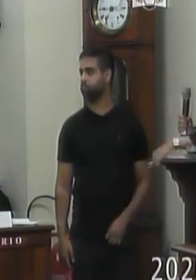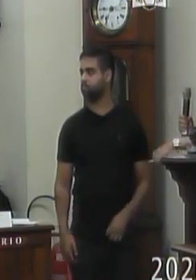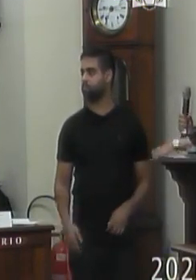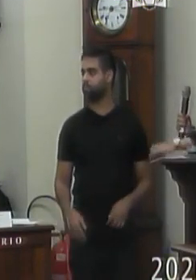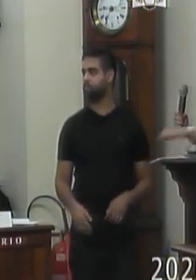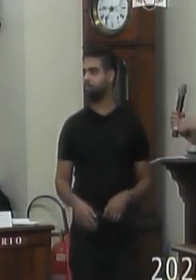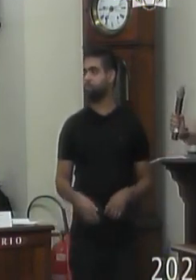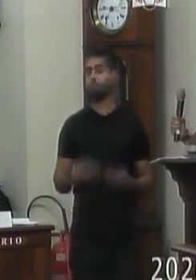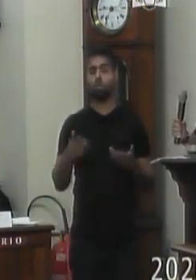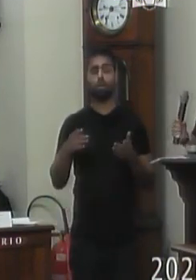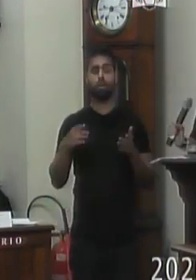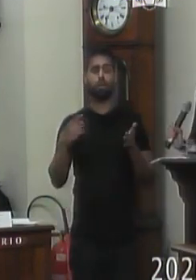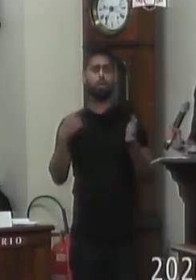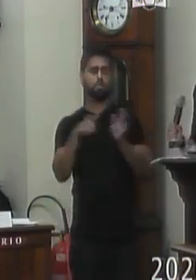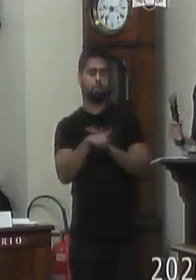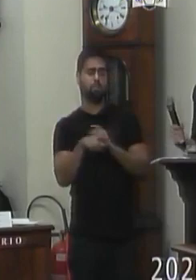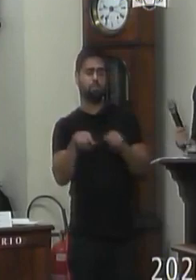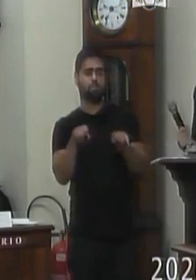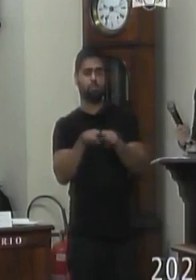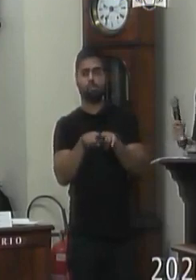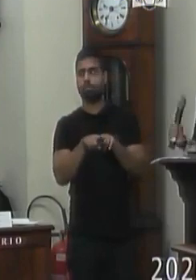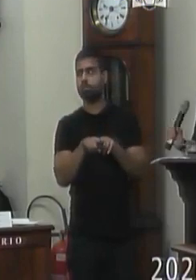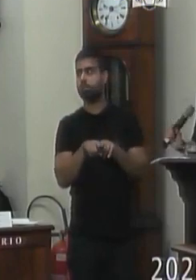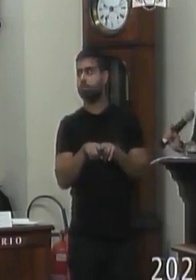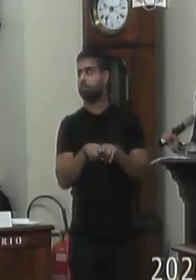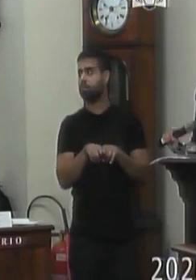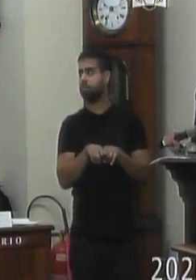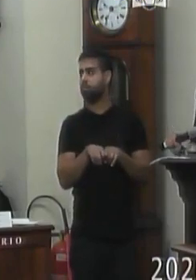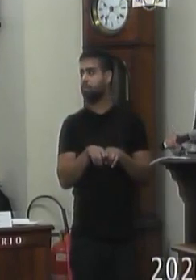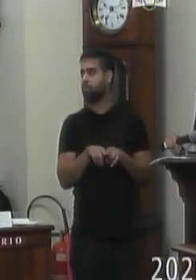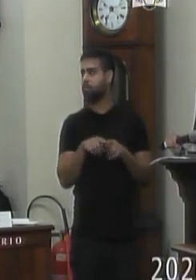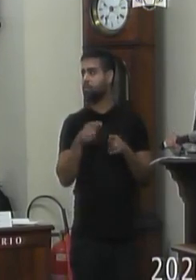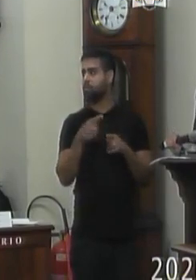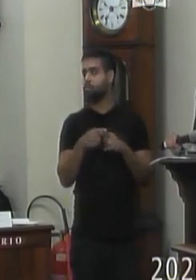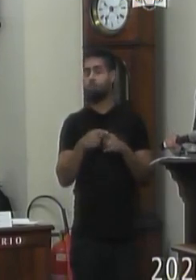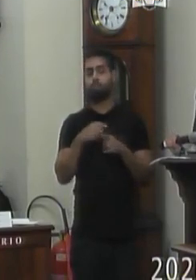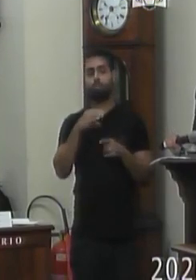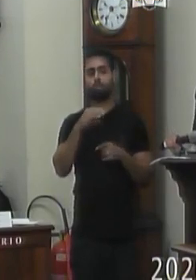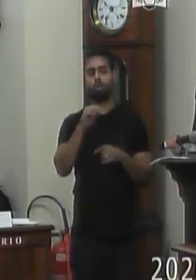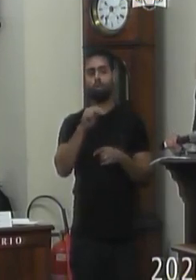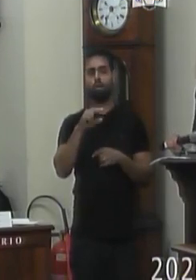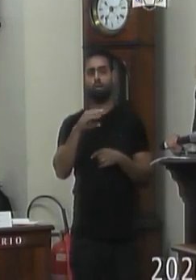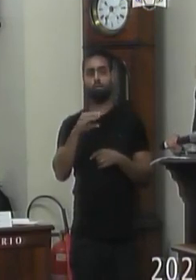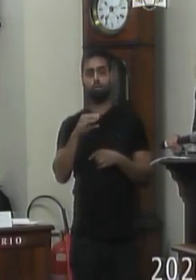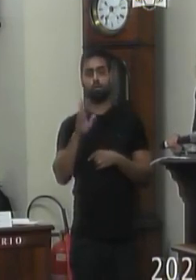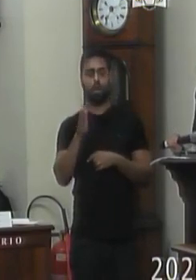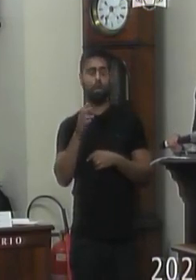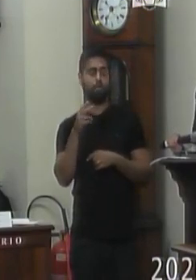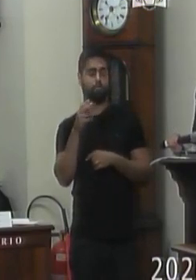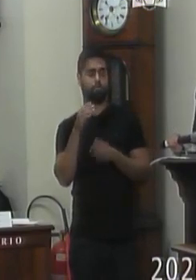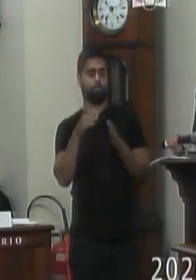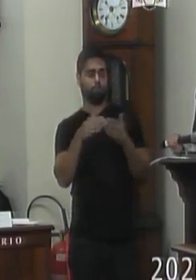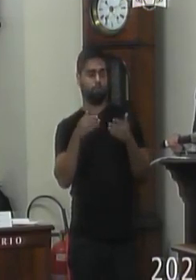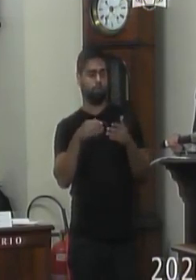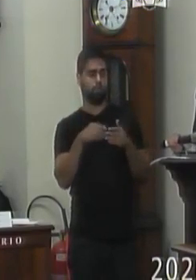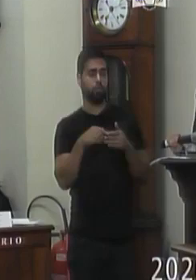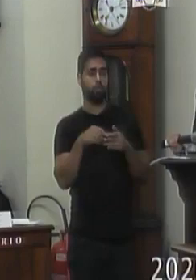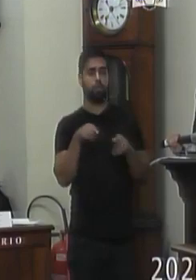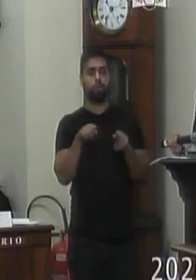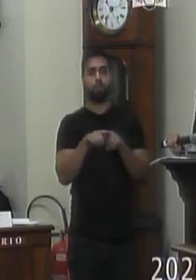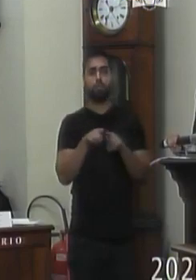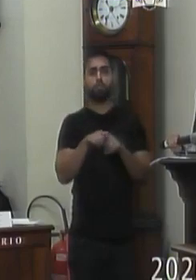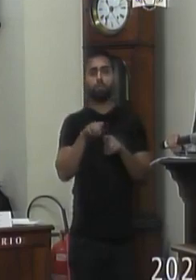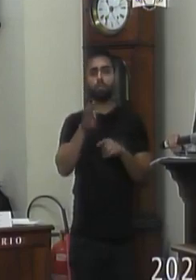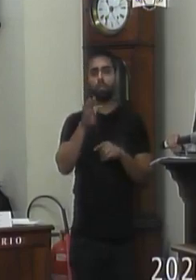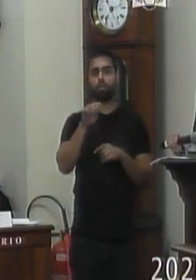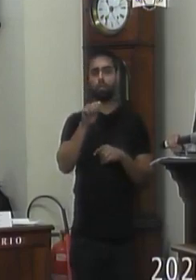o meu questionamento era justamente sobre a questão do calque, o professor Rafael já fez, e a questão da taxa de embarque,